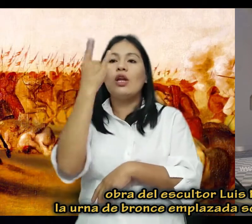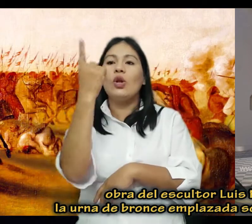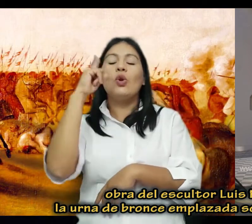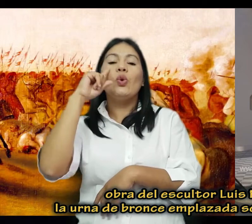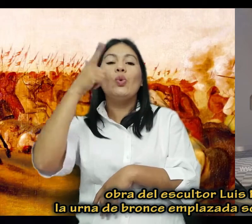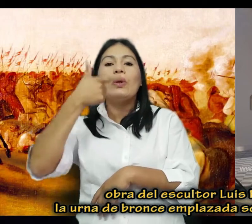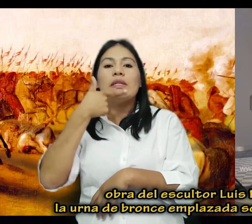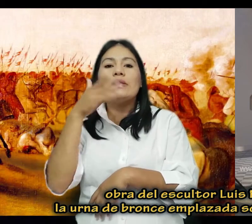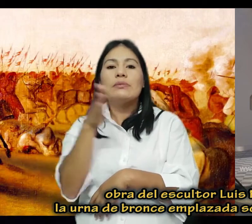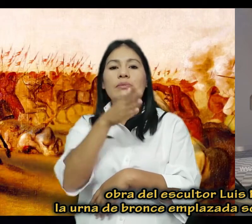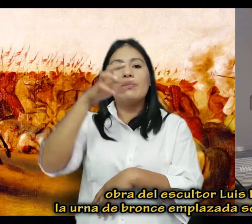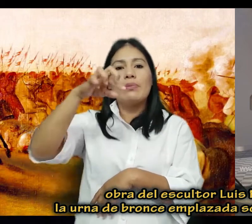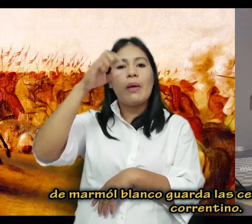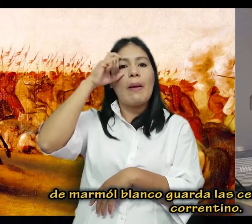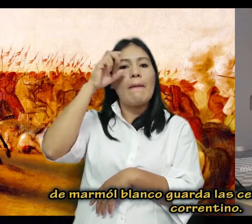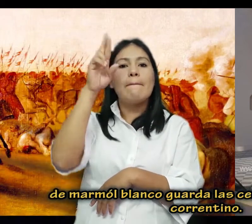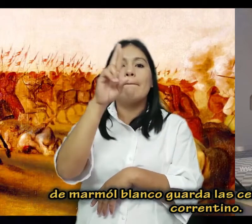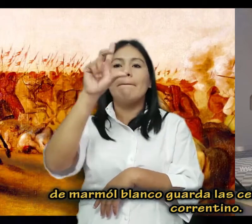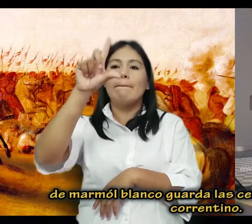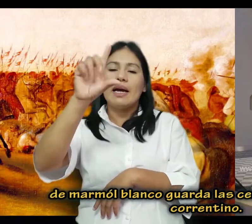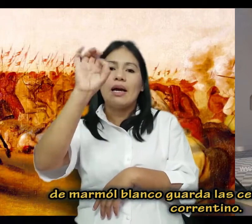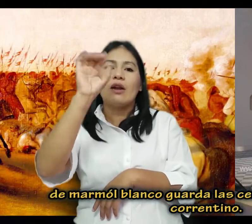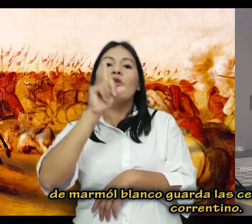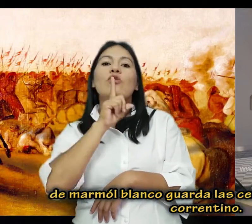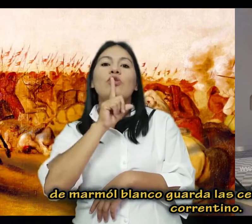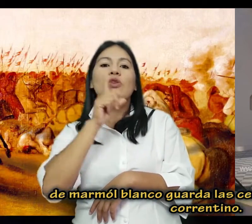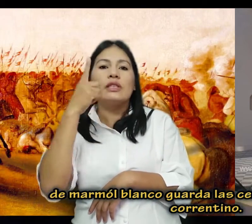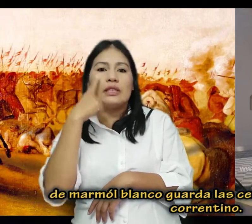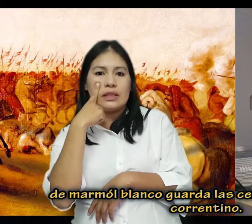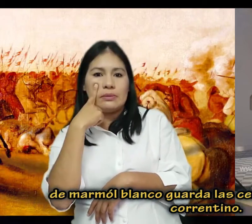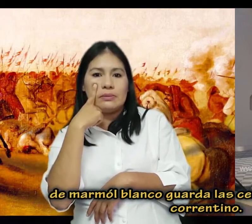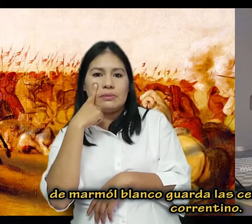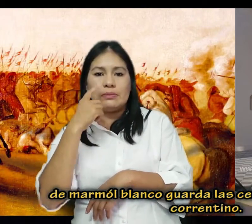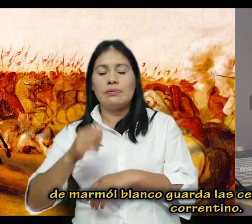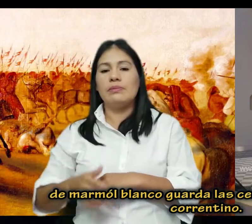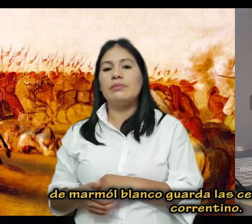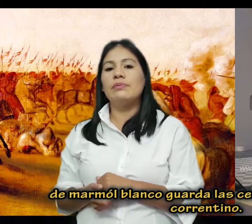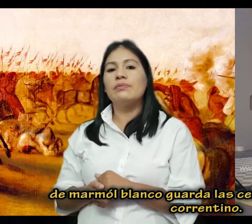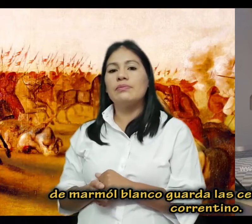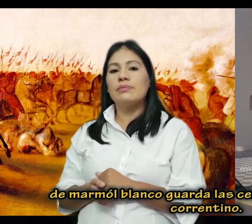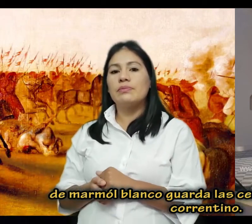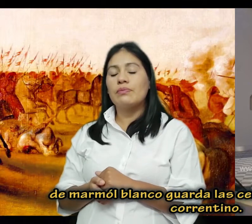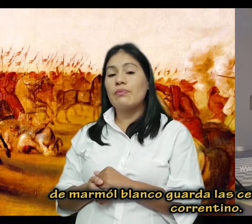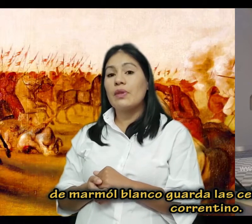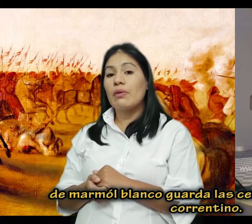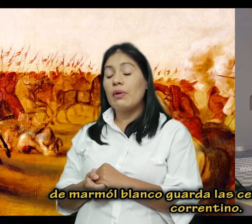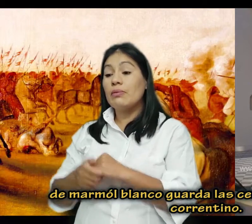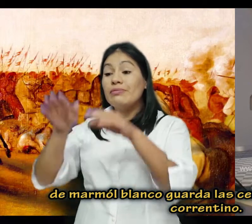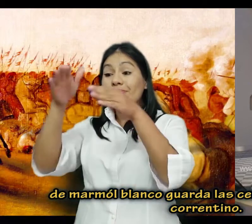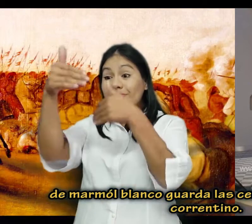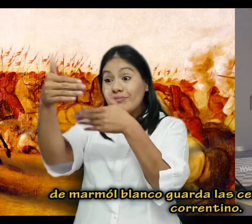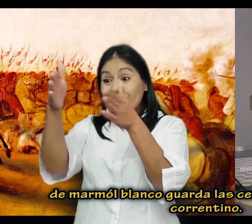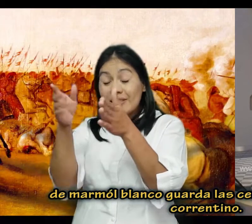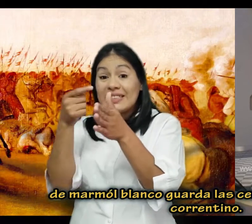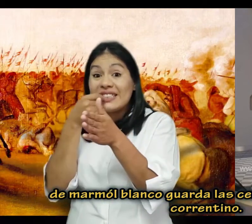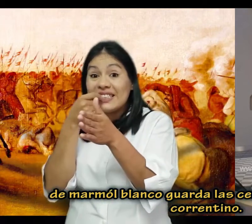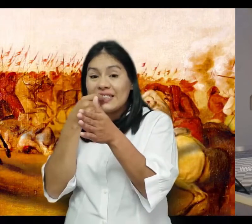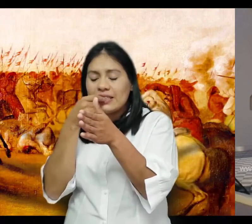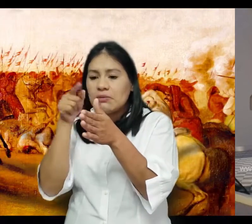emplazada en un pedestal de mármol blanco, guarda las cenizas del general Correntino.